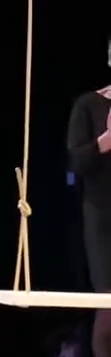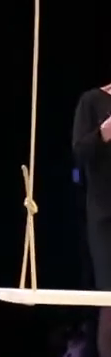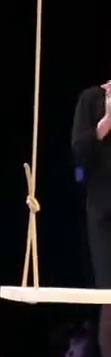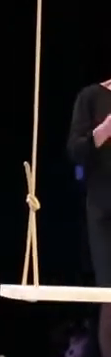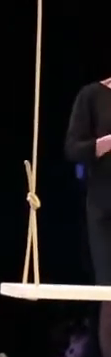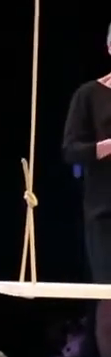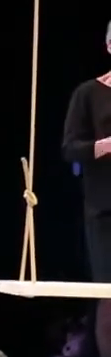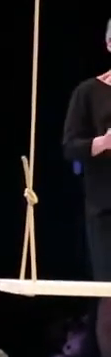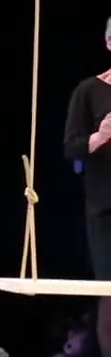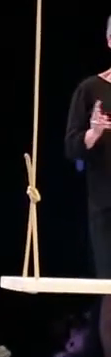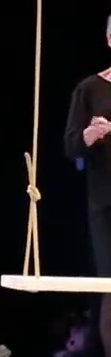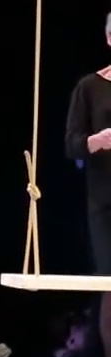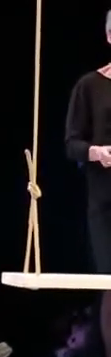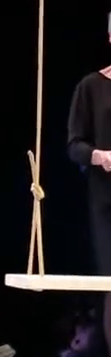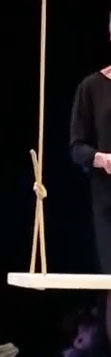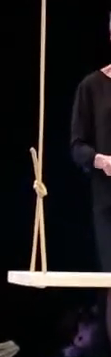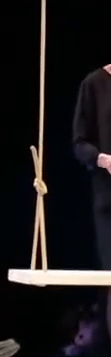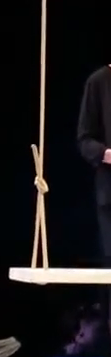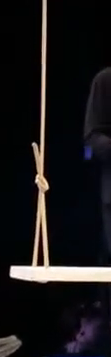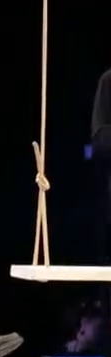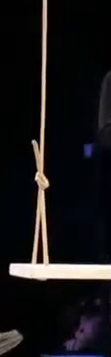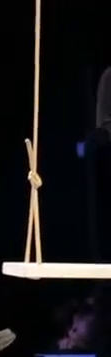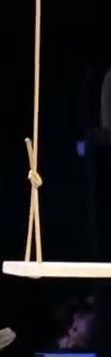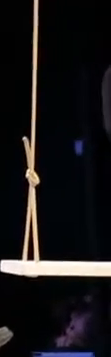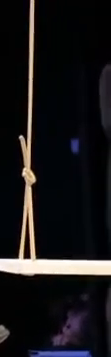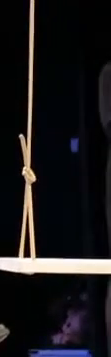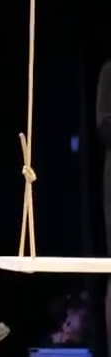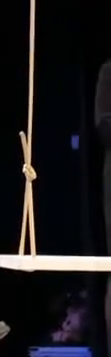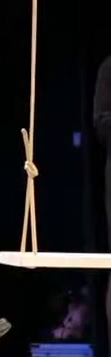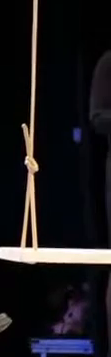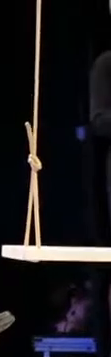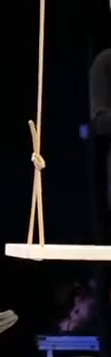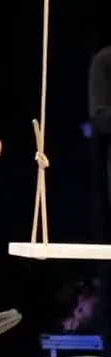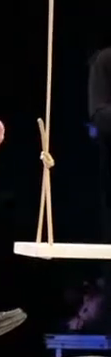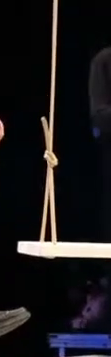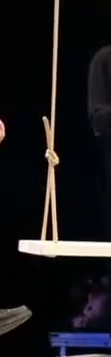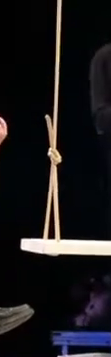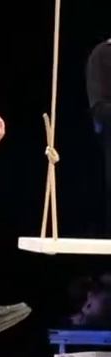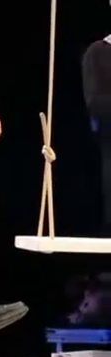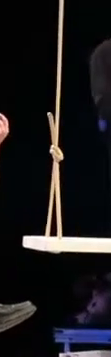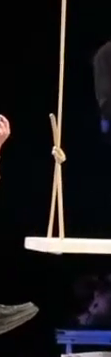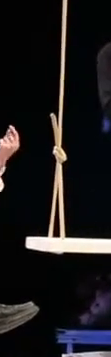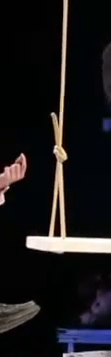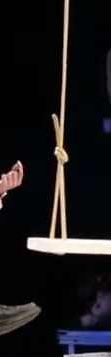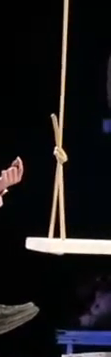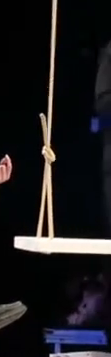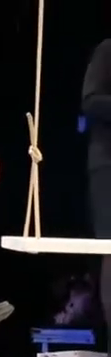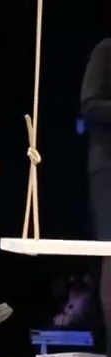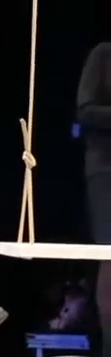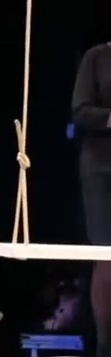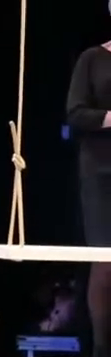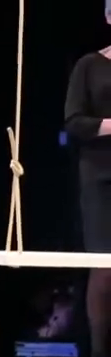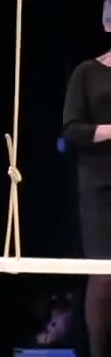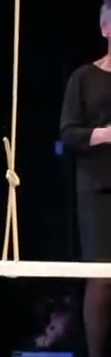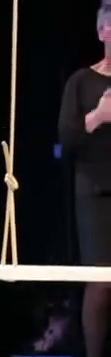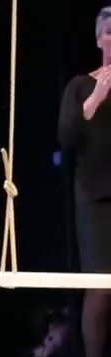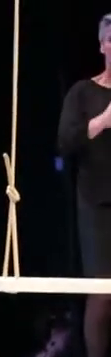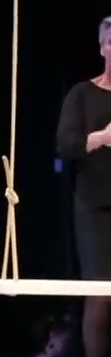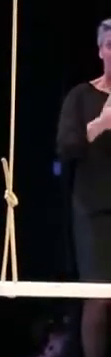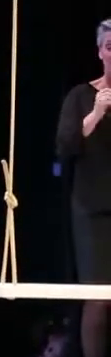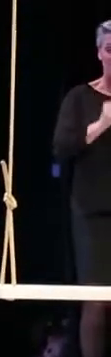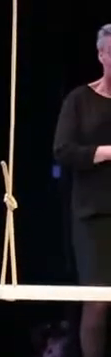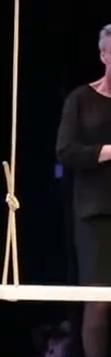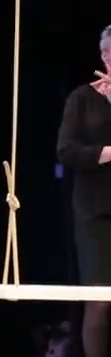och hotfullt. Du är lite av en pessimist, optimist personlighet. Men du pratar också om att medborgarna måste